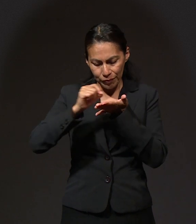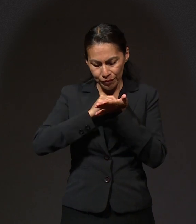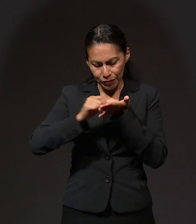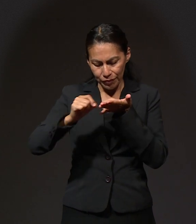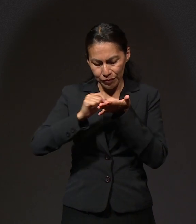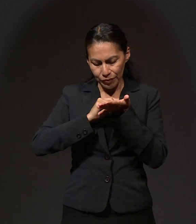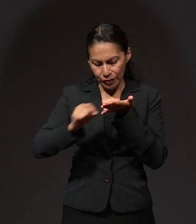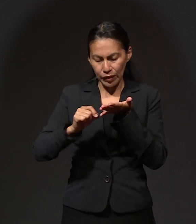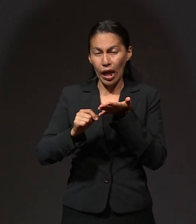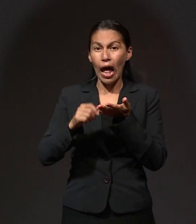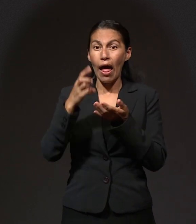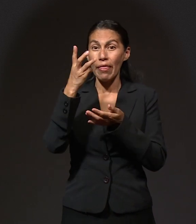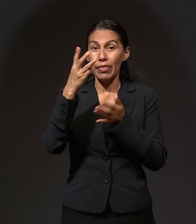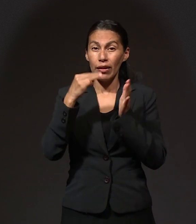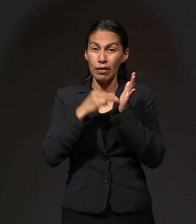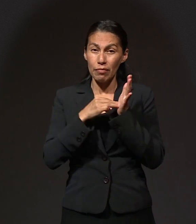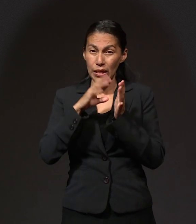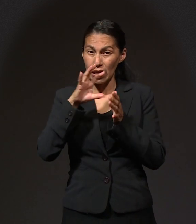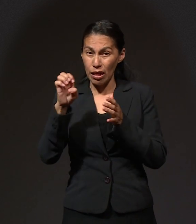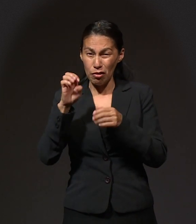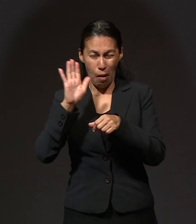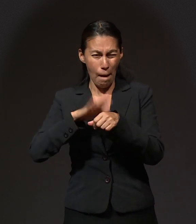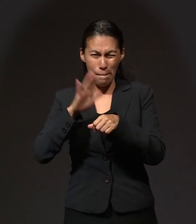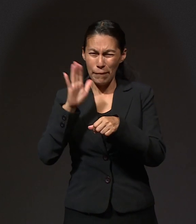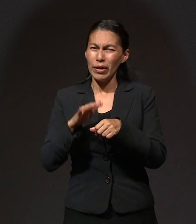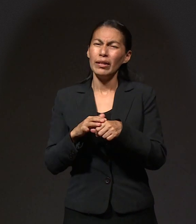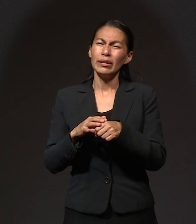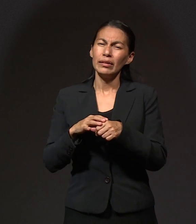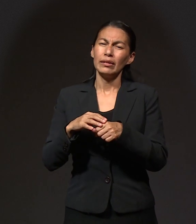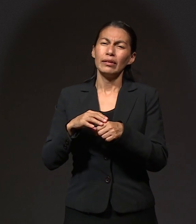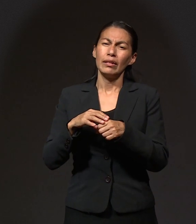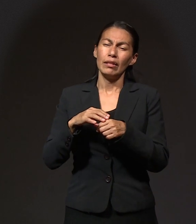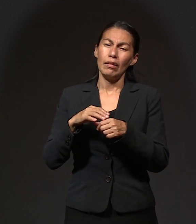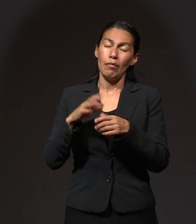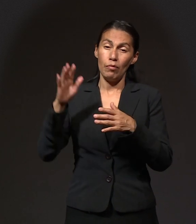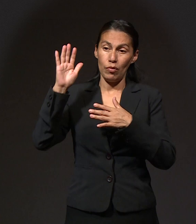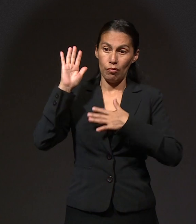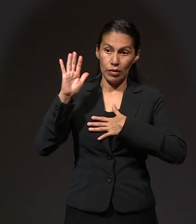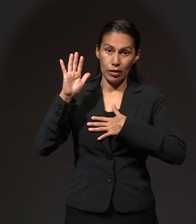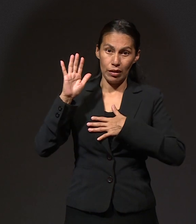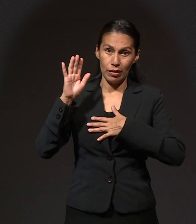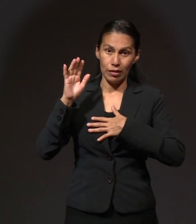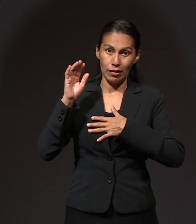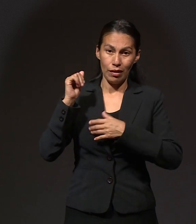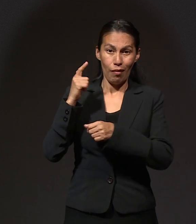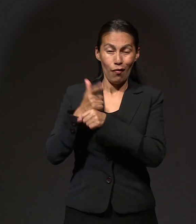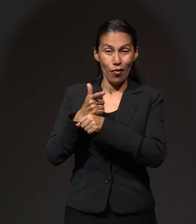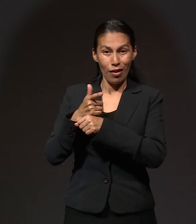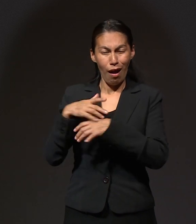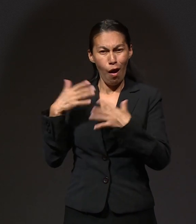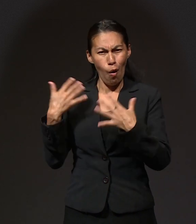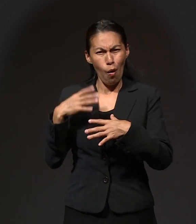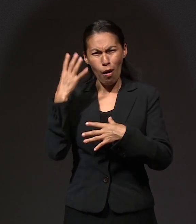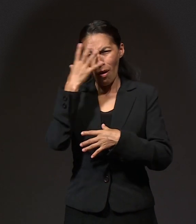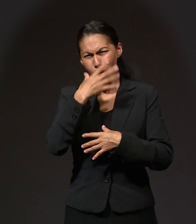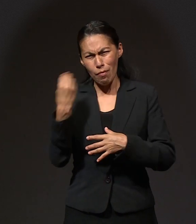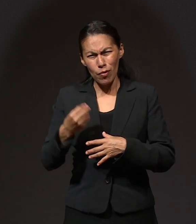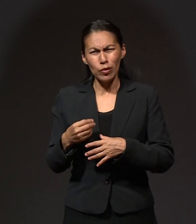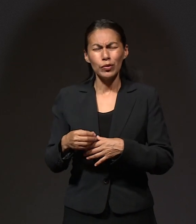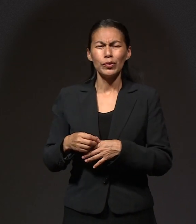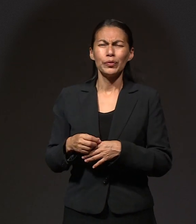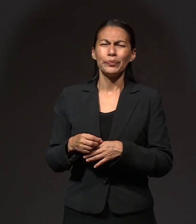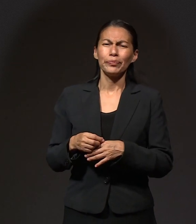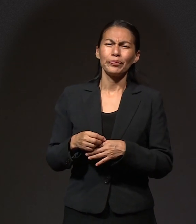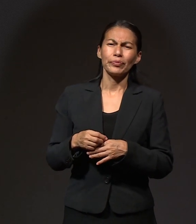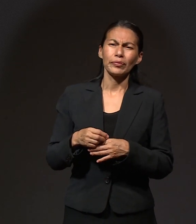.573 promesas he encontrado. Ahora viene la tarea de memorizarlas. Cuando Dios me habla, es vida para mi vida. Me lleva